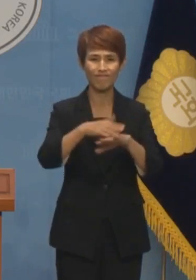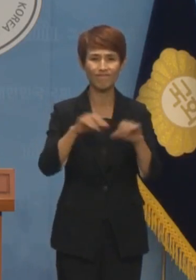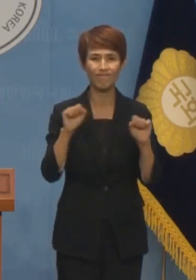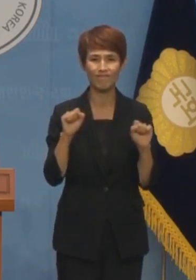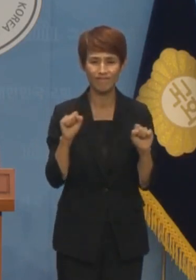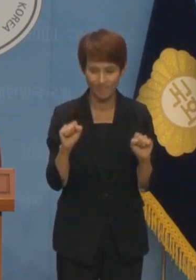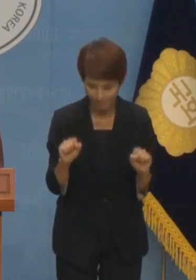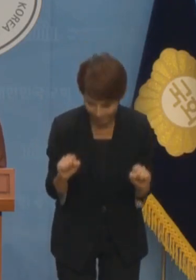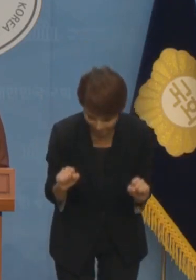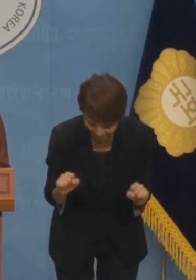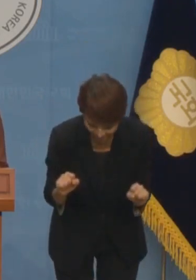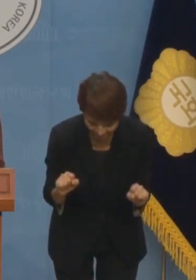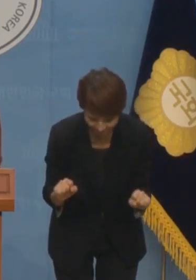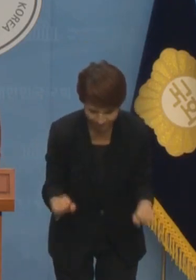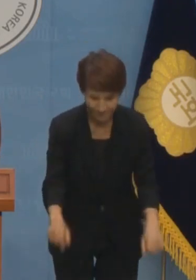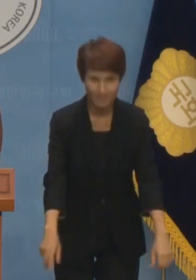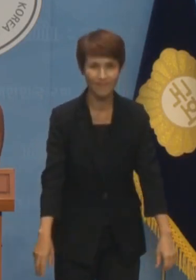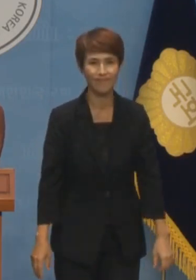감사합니다.